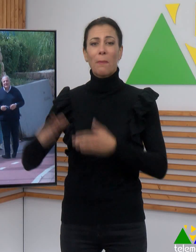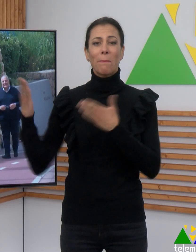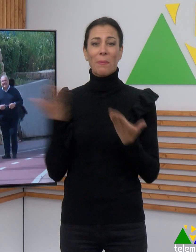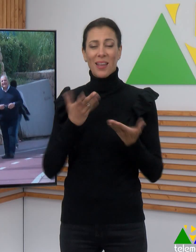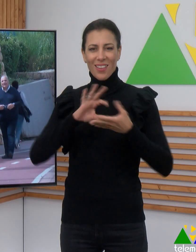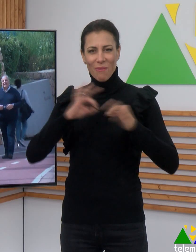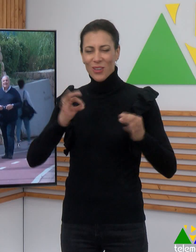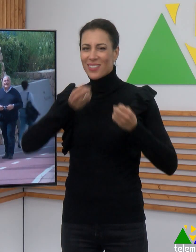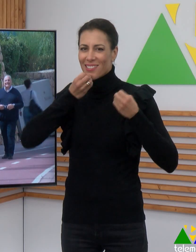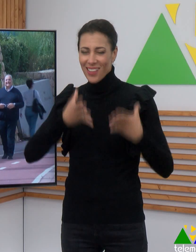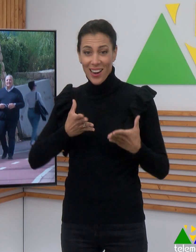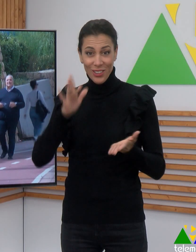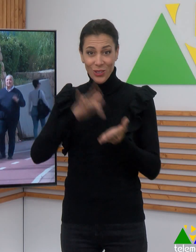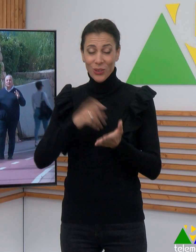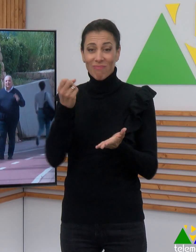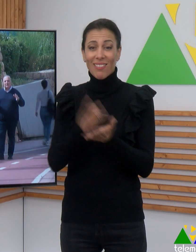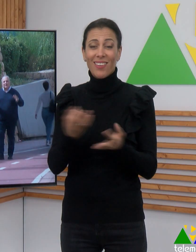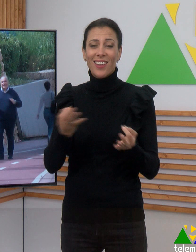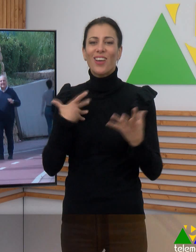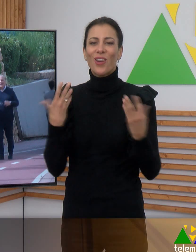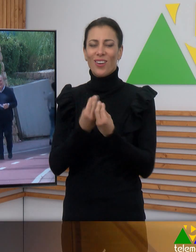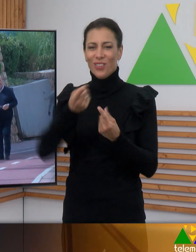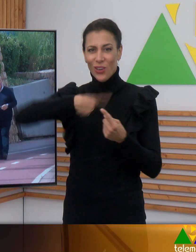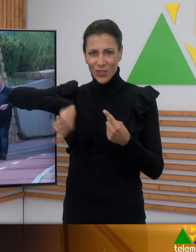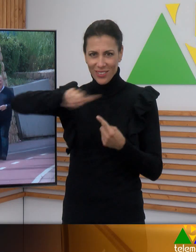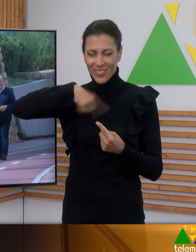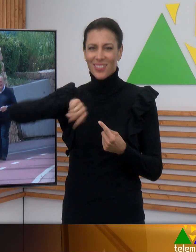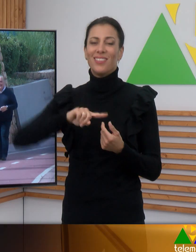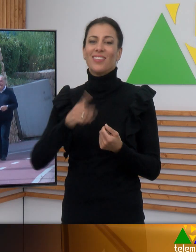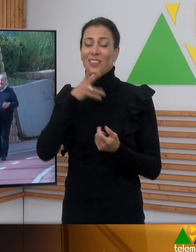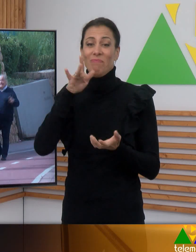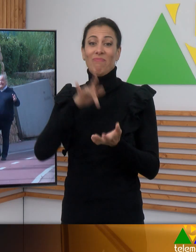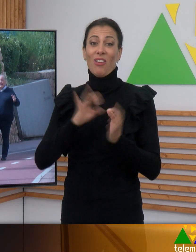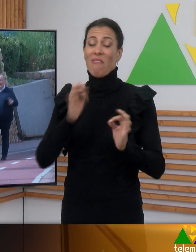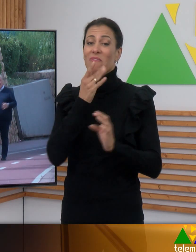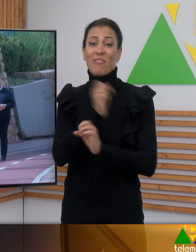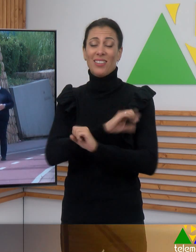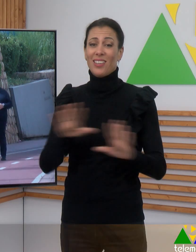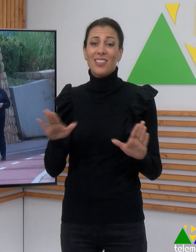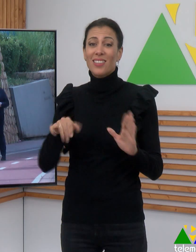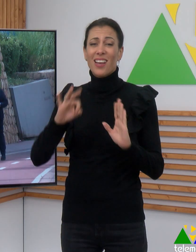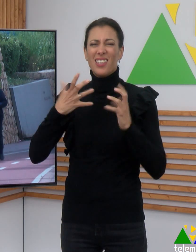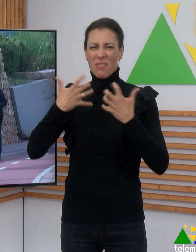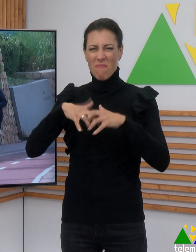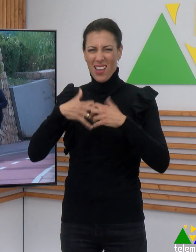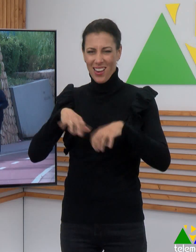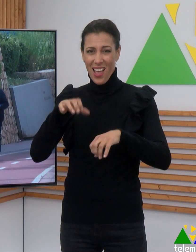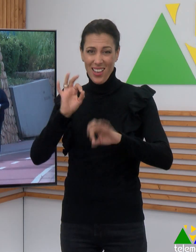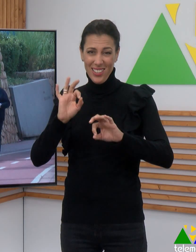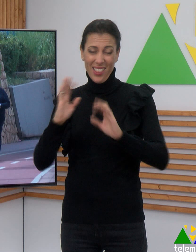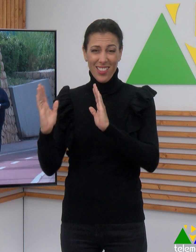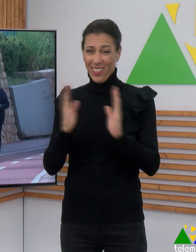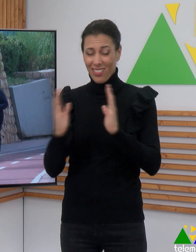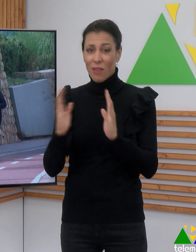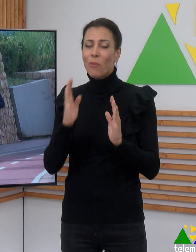Bienvenidos amigos, ¿qué tal? Un día más, estamos ya con todos ustedes aquí en esa fantástica máquina del tiempo, como solemos